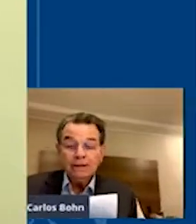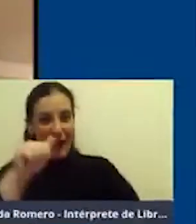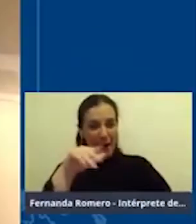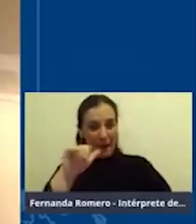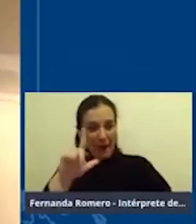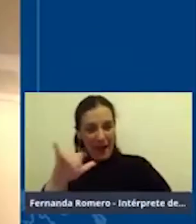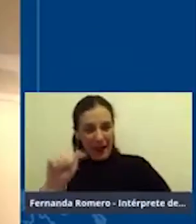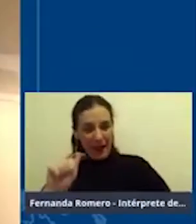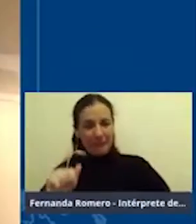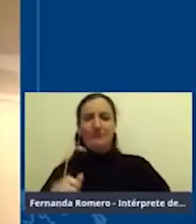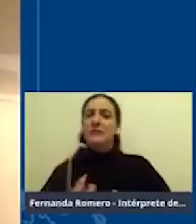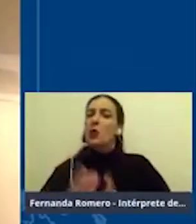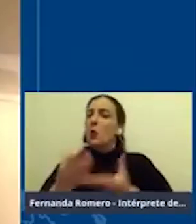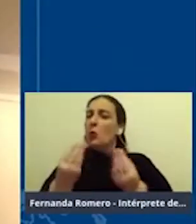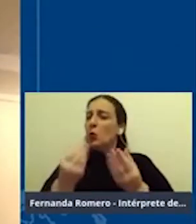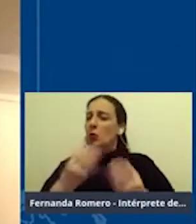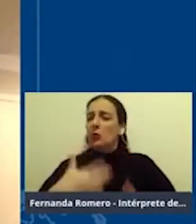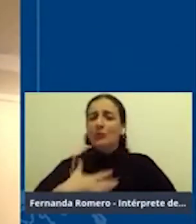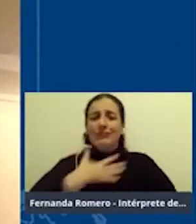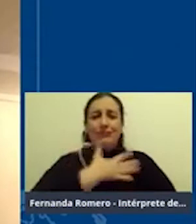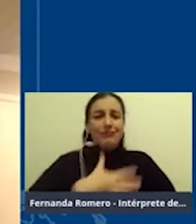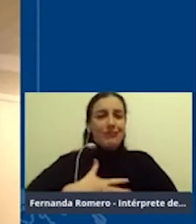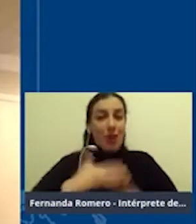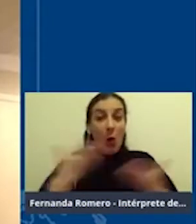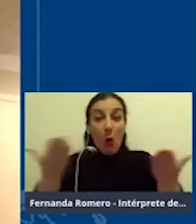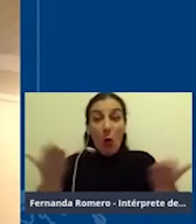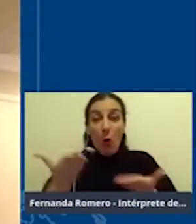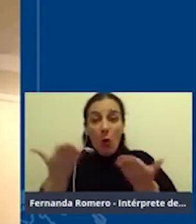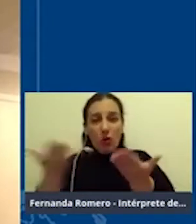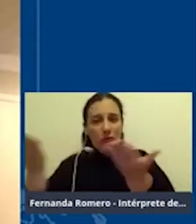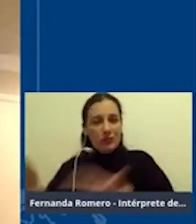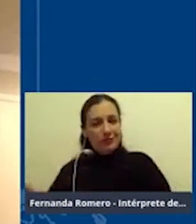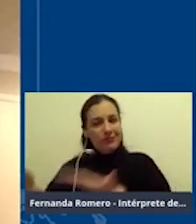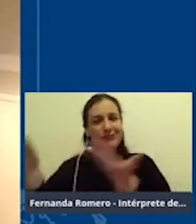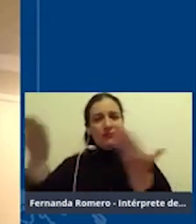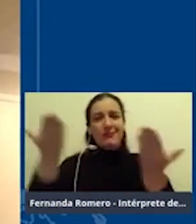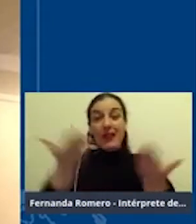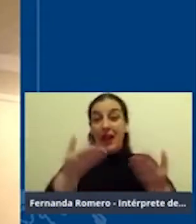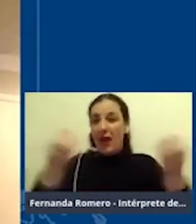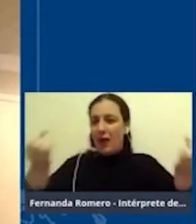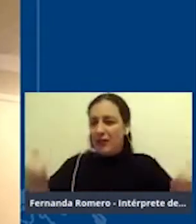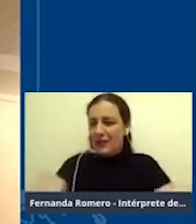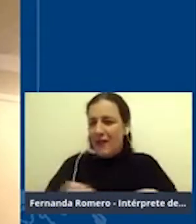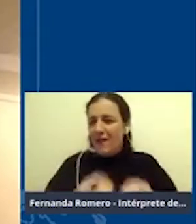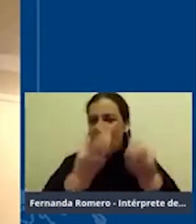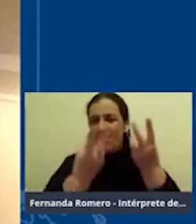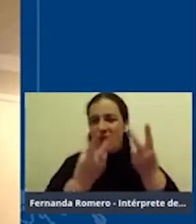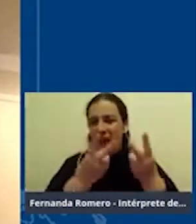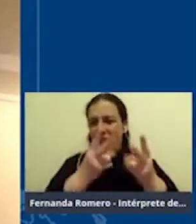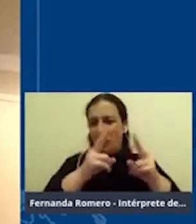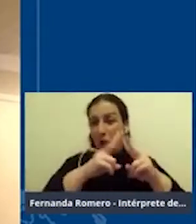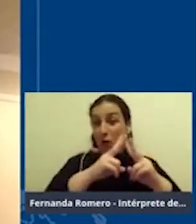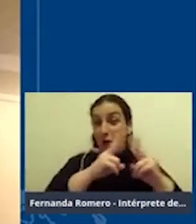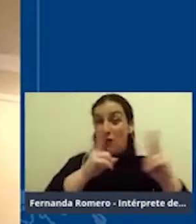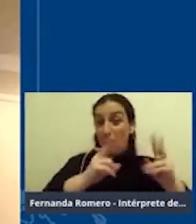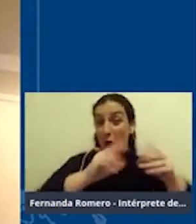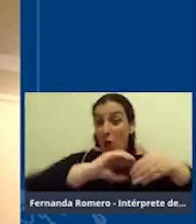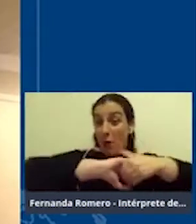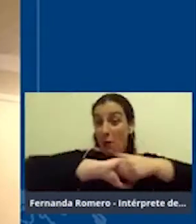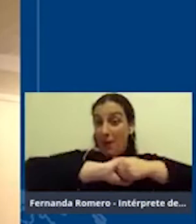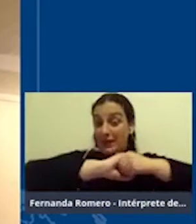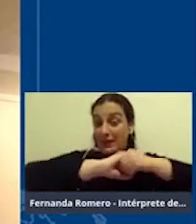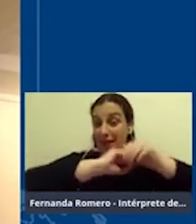Com grande satisfação, hoje a recebemos para este evento virtual, em parceria com a Câmara